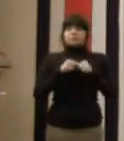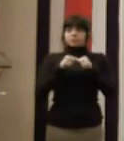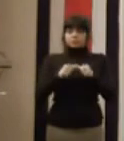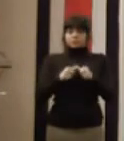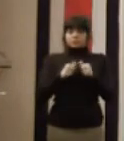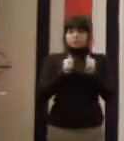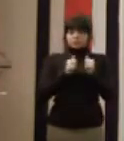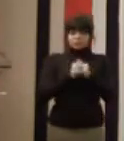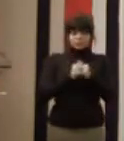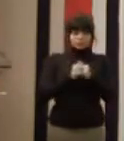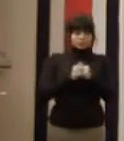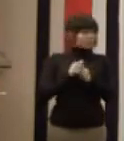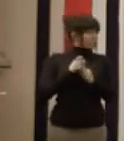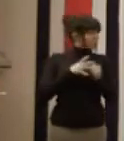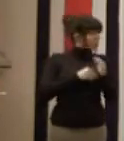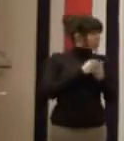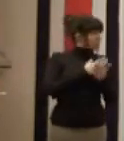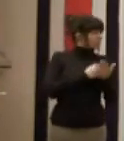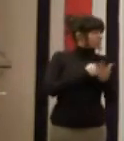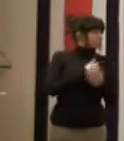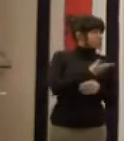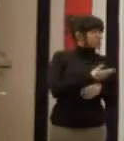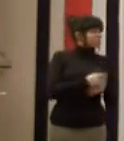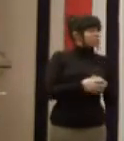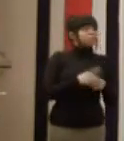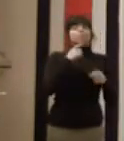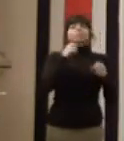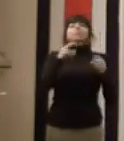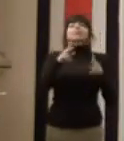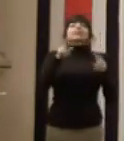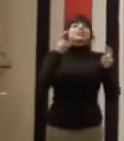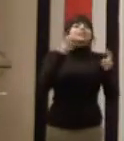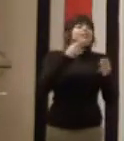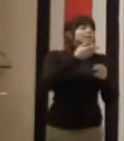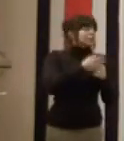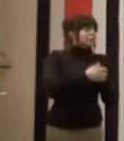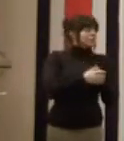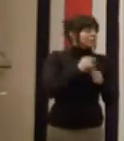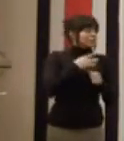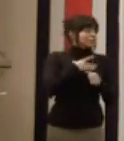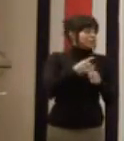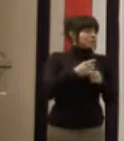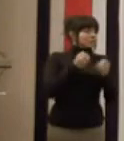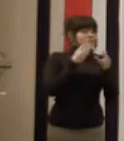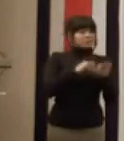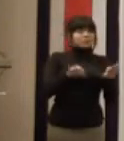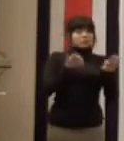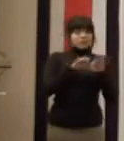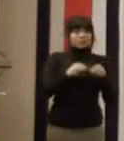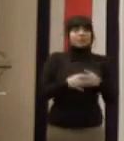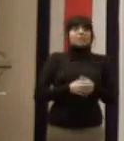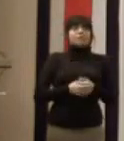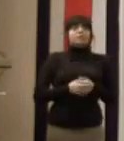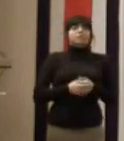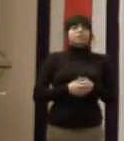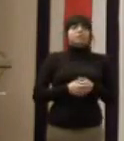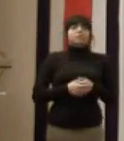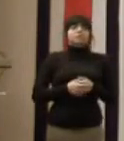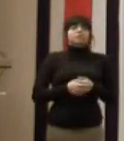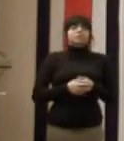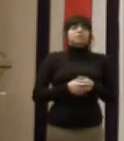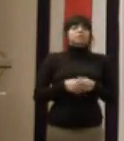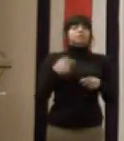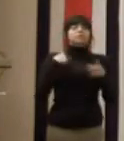Continuamos con, quería agregar algo, disculpe. Si me permiten, es que el tema es verdaderamente muy interesante y muy importante.